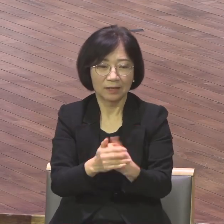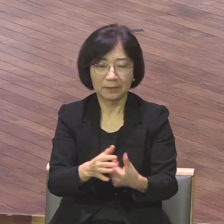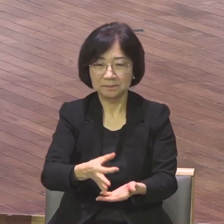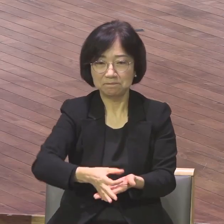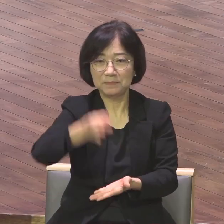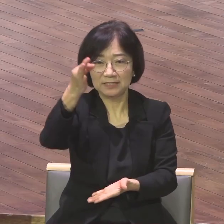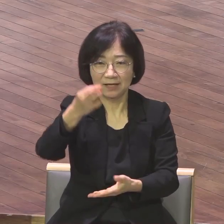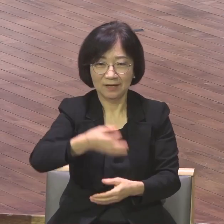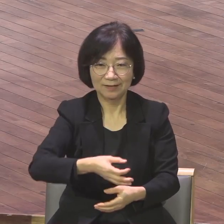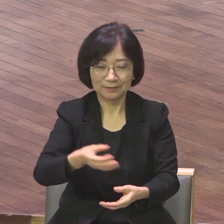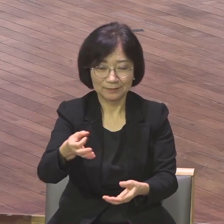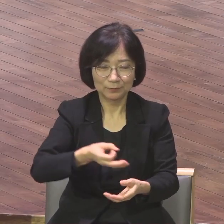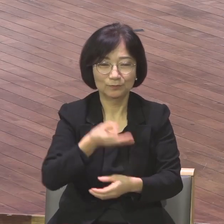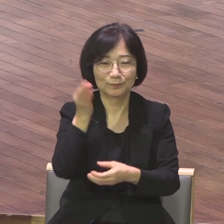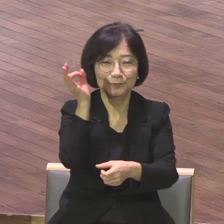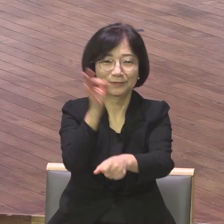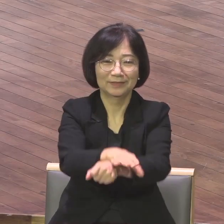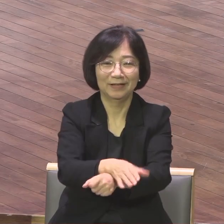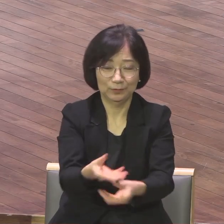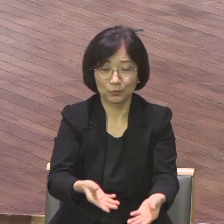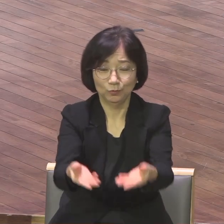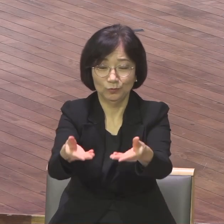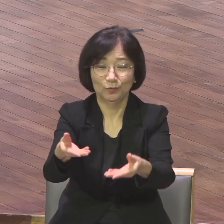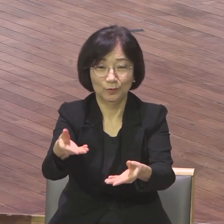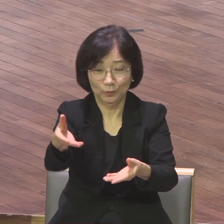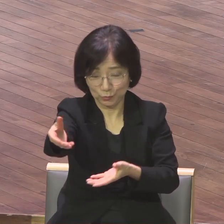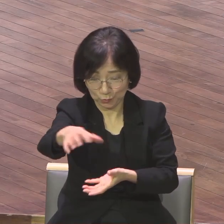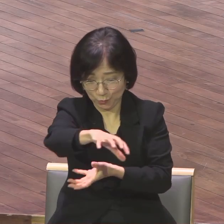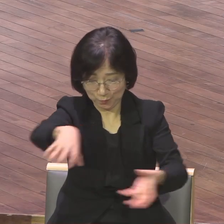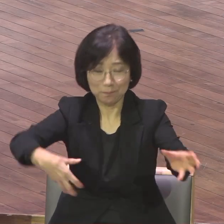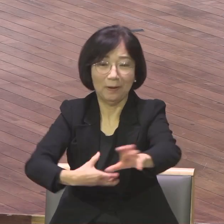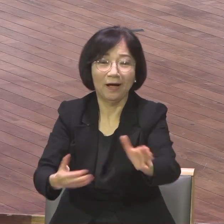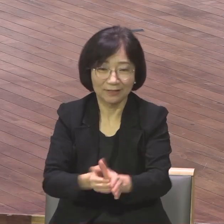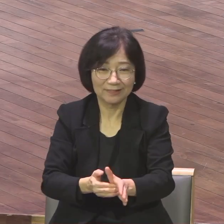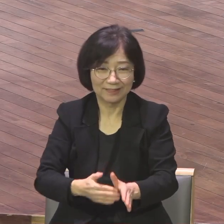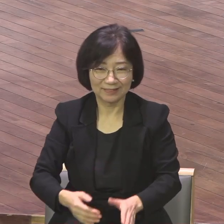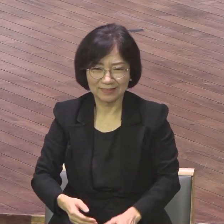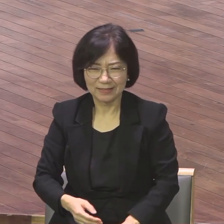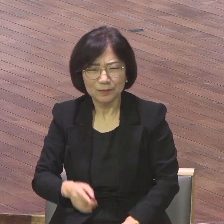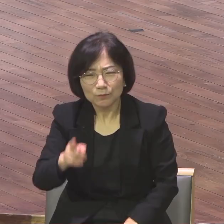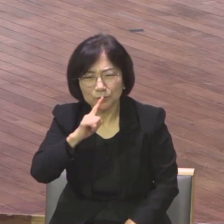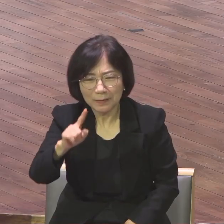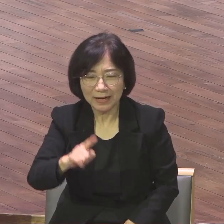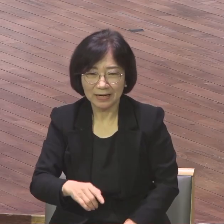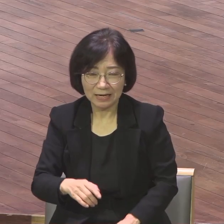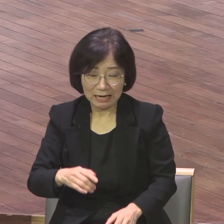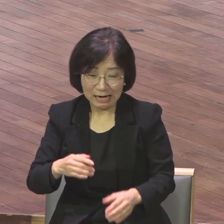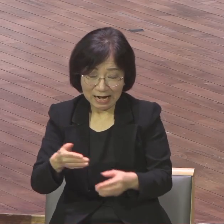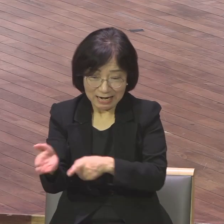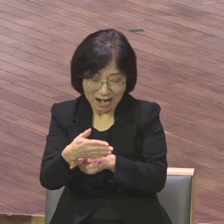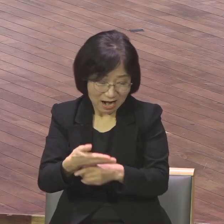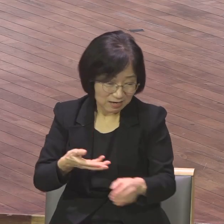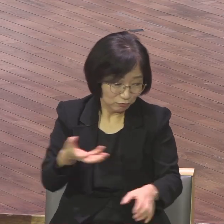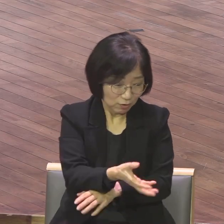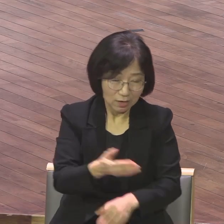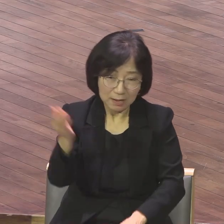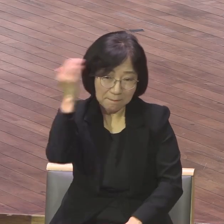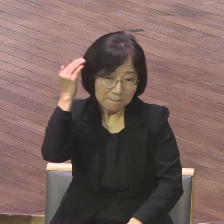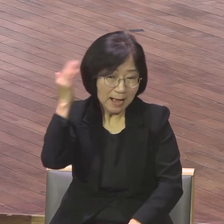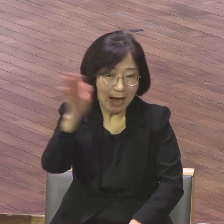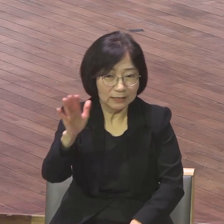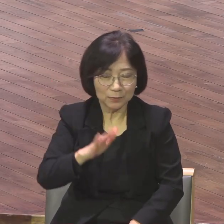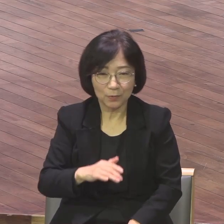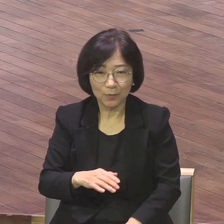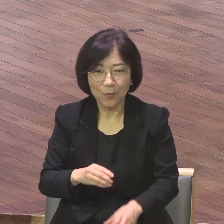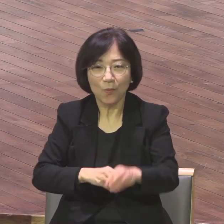우리에게요 이렇게 영적 적당한 이렇게 직분이 거룩한 부담이 있고 이런 게 있는 게 이게 여러분의